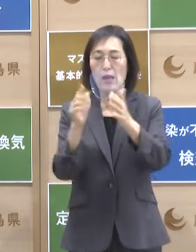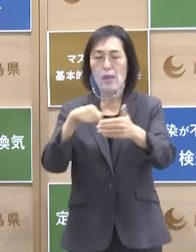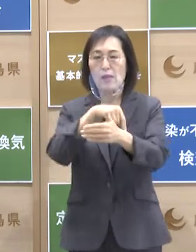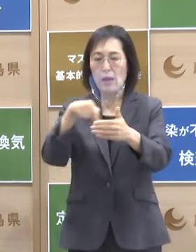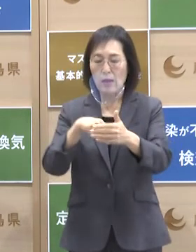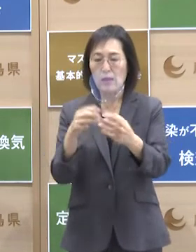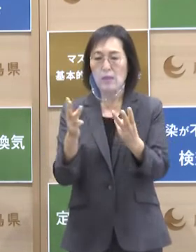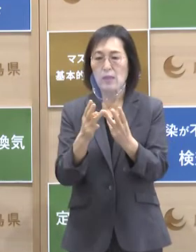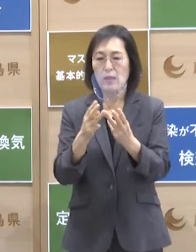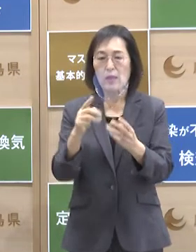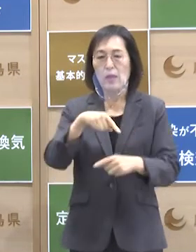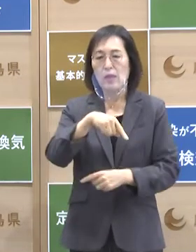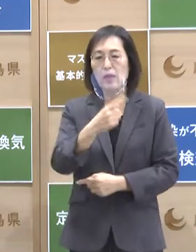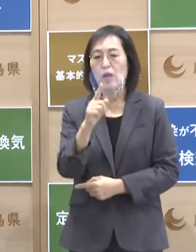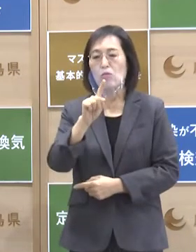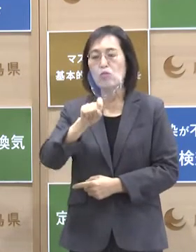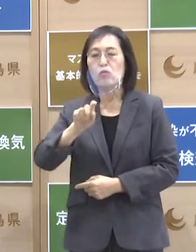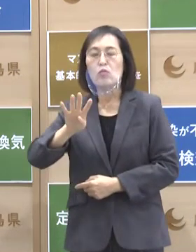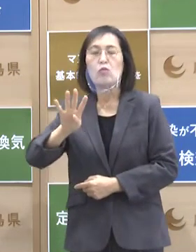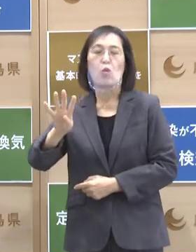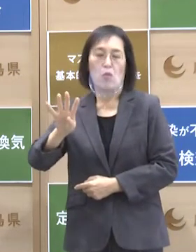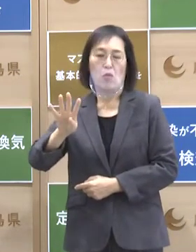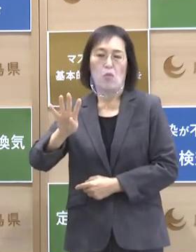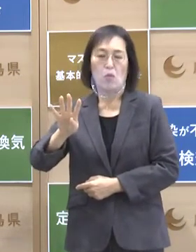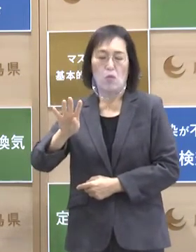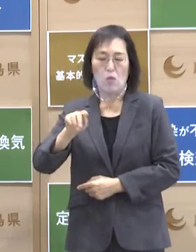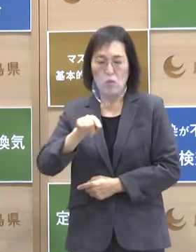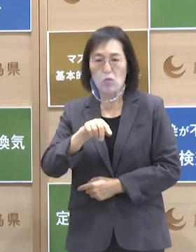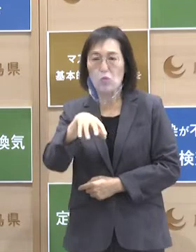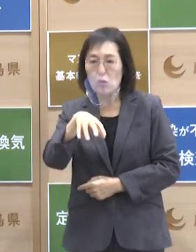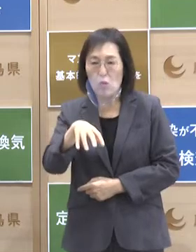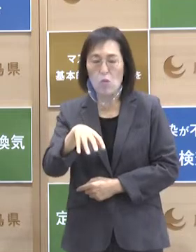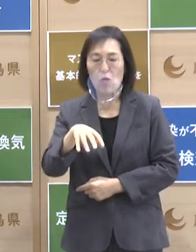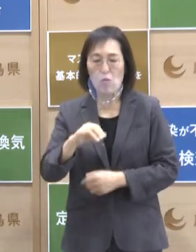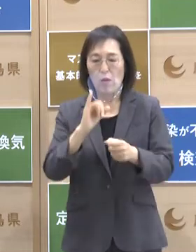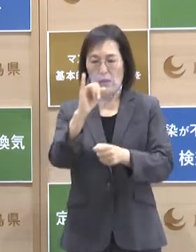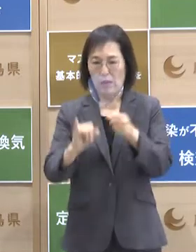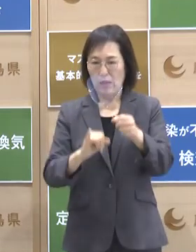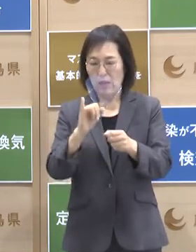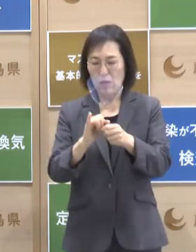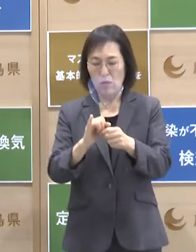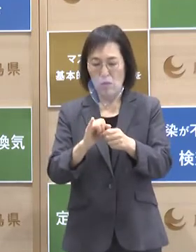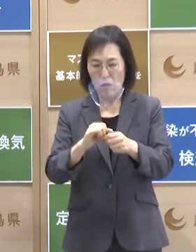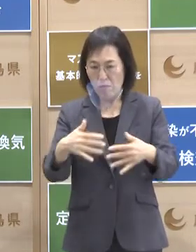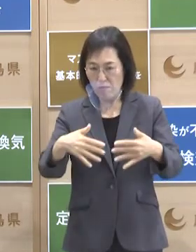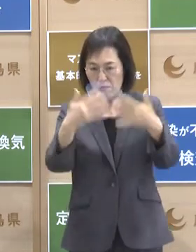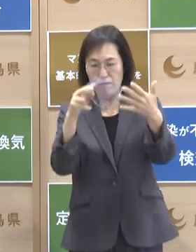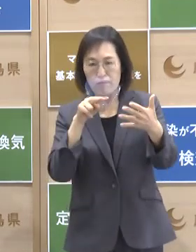114店舗ございます。これも専用のウェブサイトでご確認をいただけます。